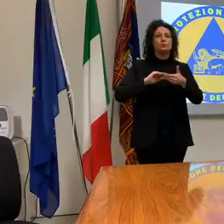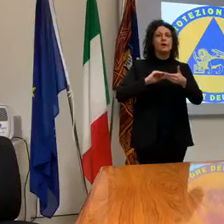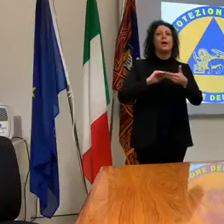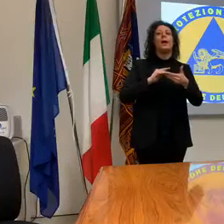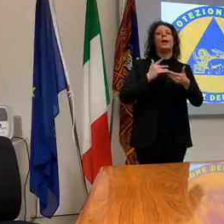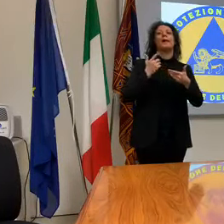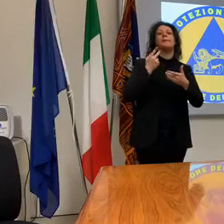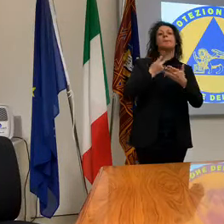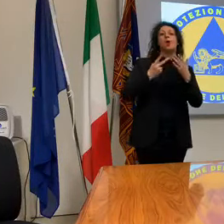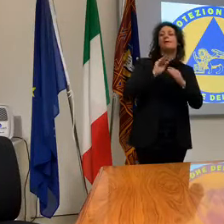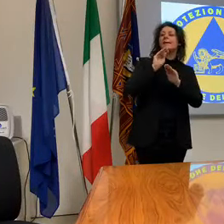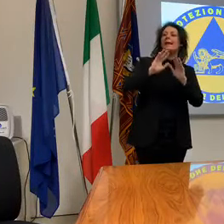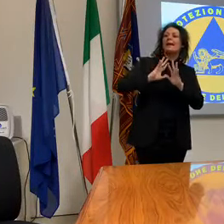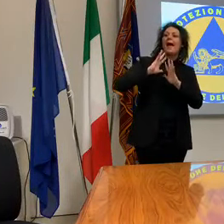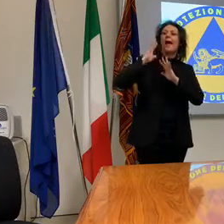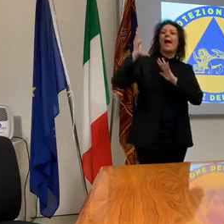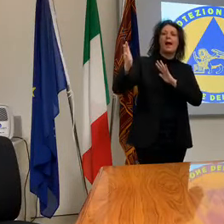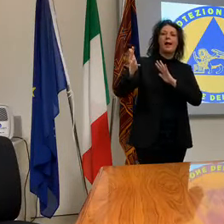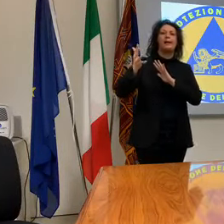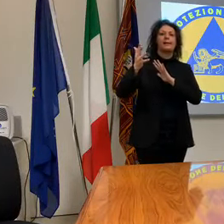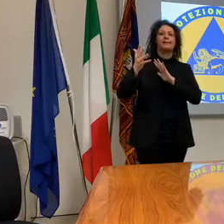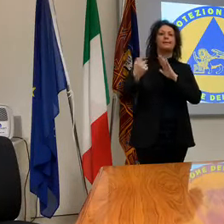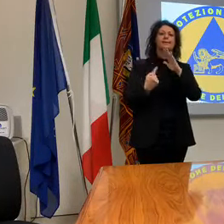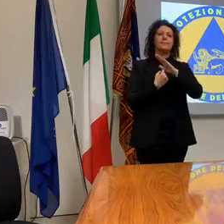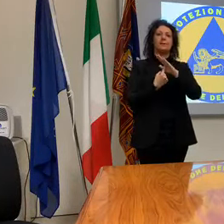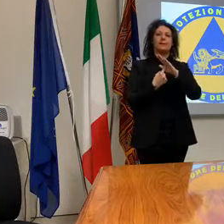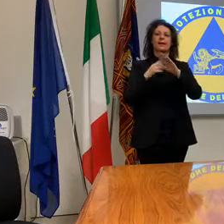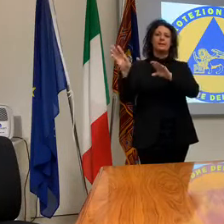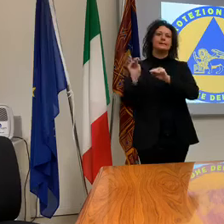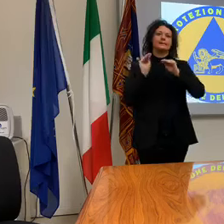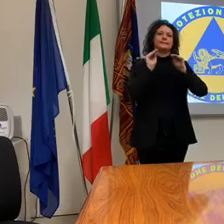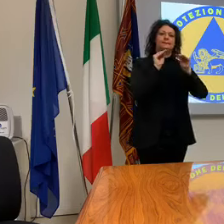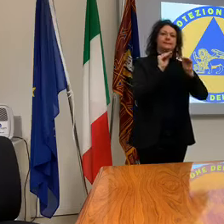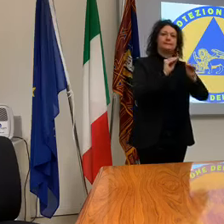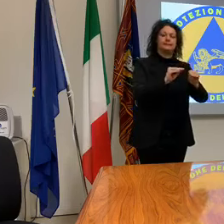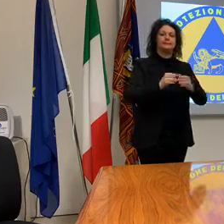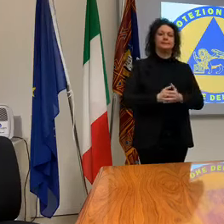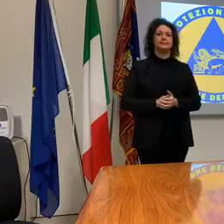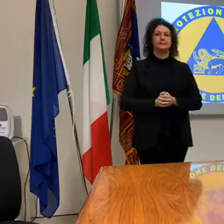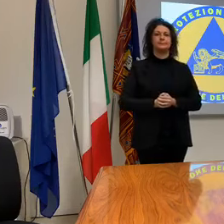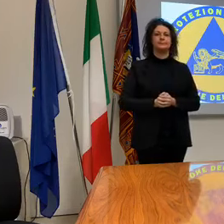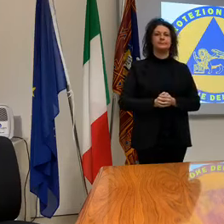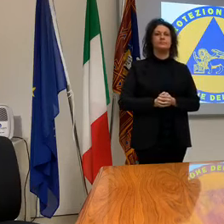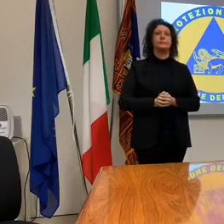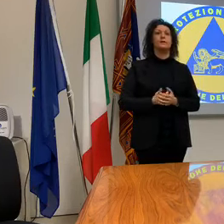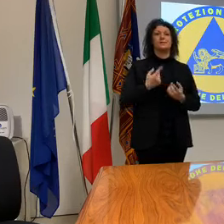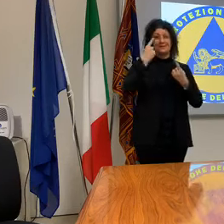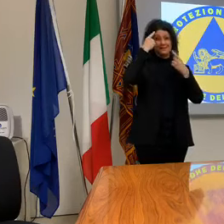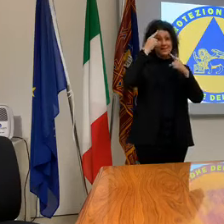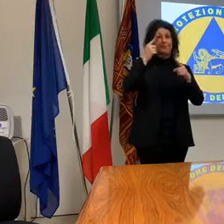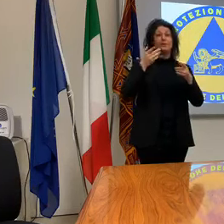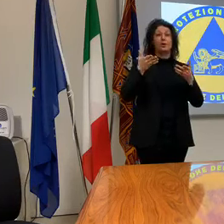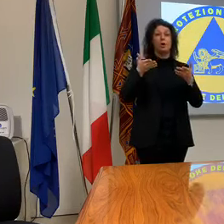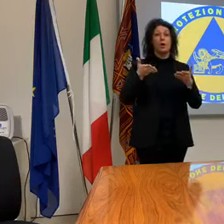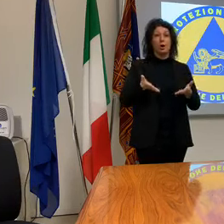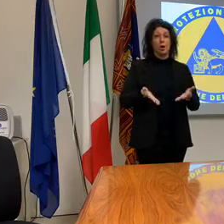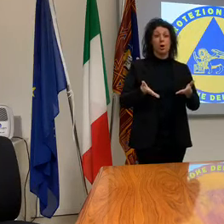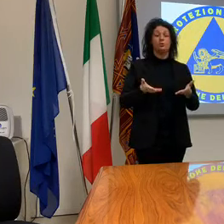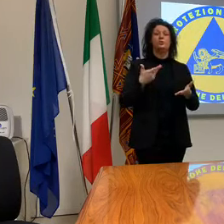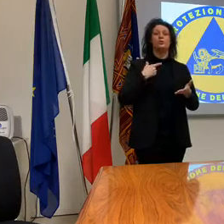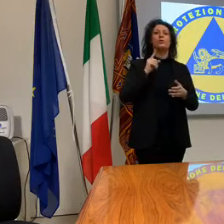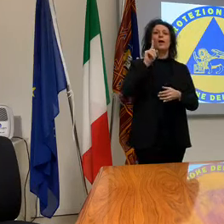altro personale, ma stiamo anche ragionando sul personale che voi sapete oggi c'è e a casa, che è quello del